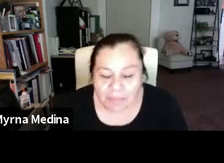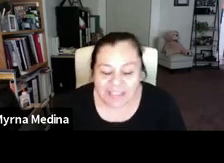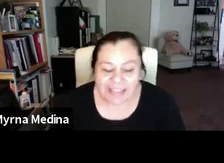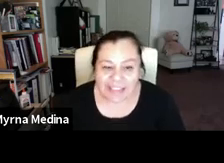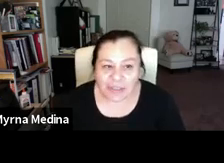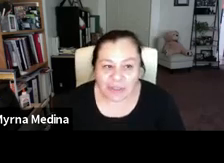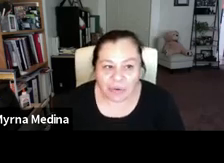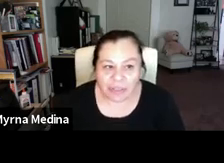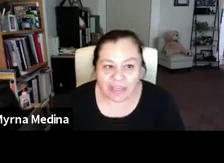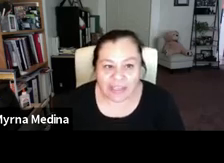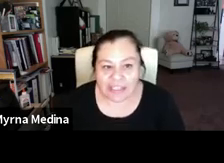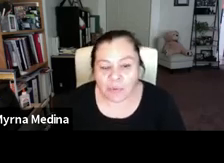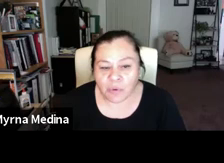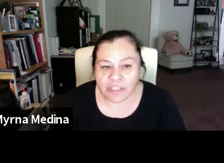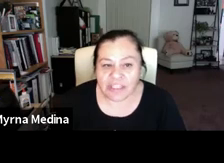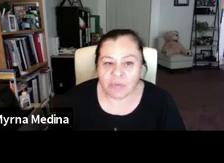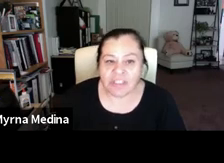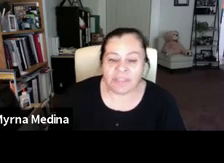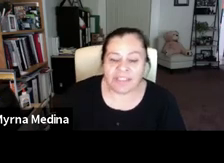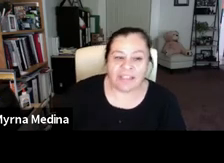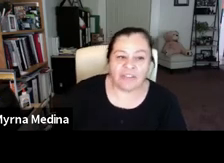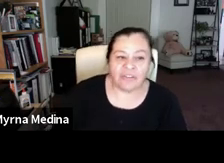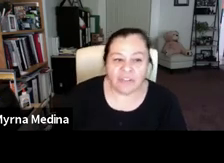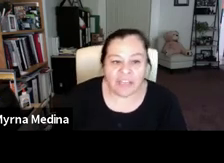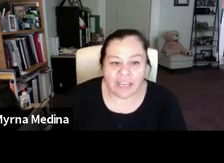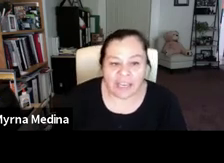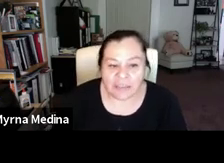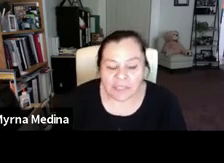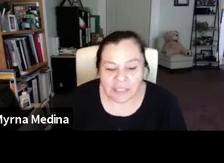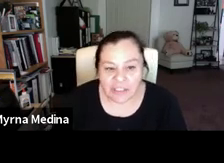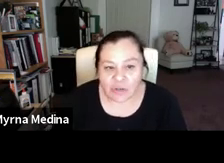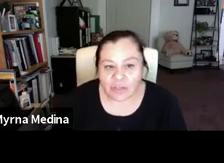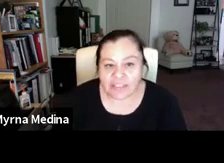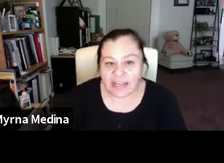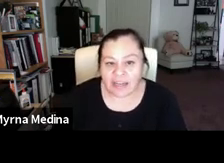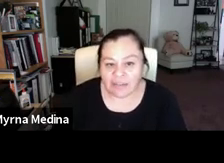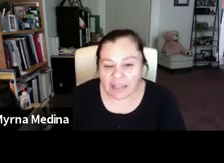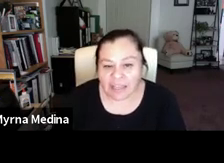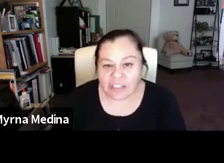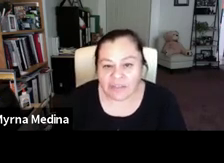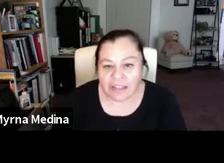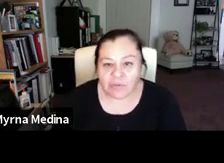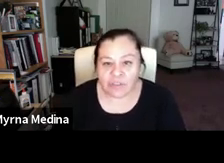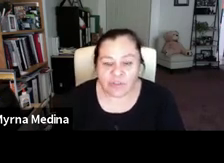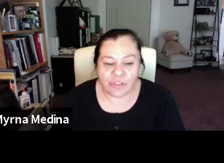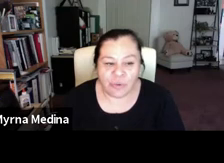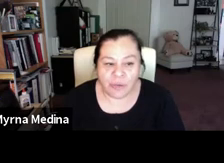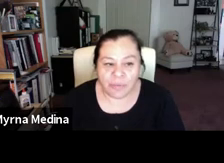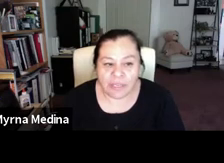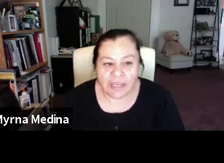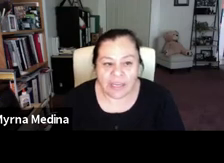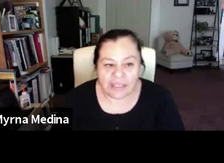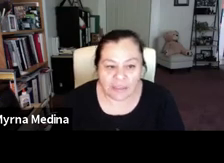Bienvenidos a la presentación de hoy. Gracias por unirse a nuestra presentación. Esta presentación será grabada y archivada en nuestro sitio